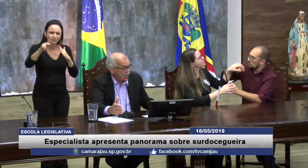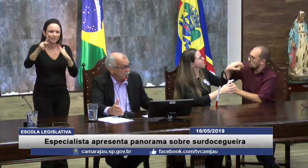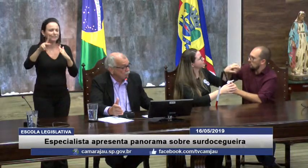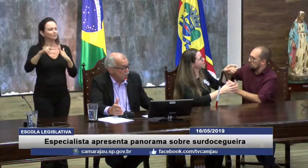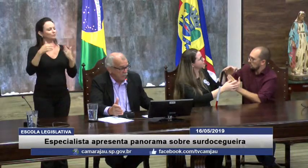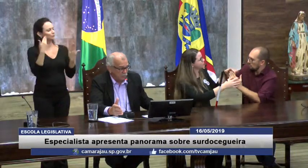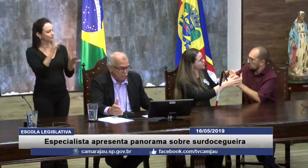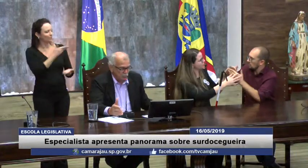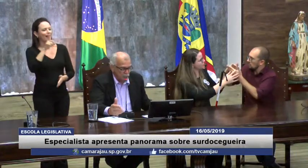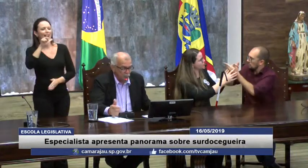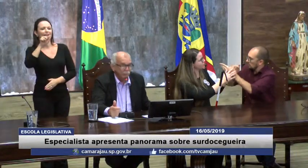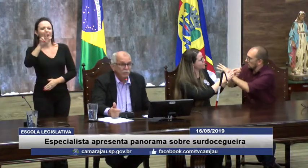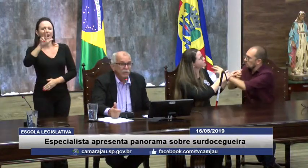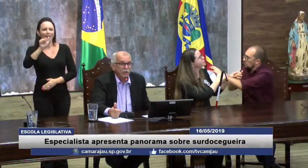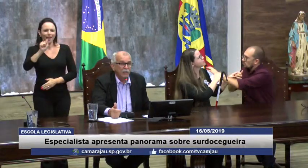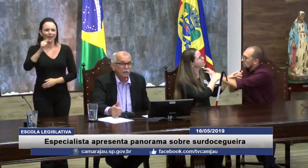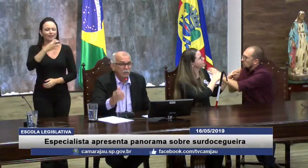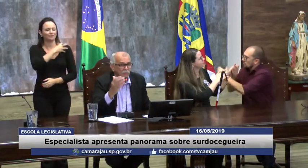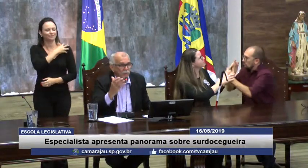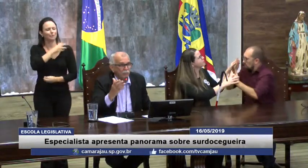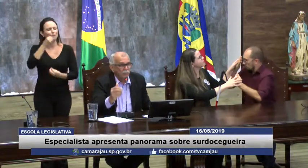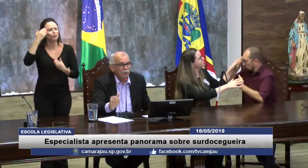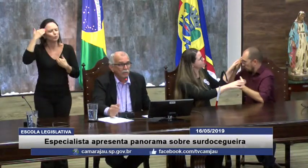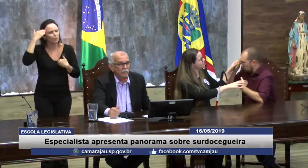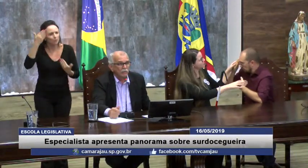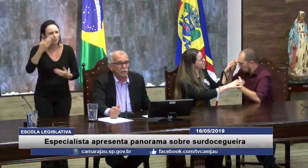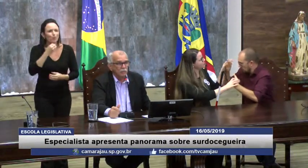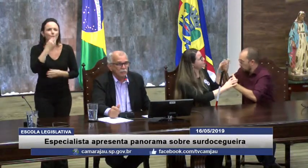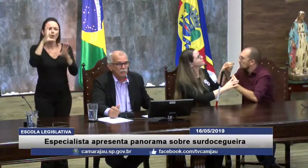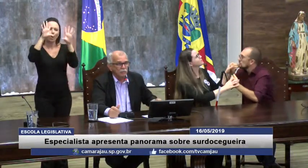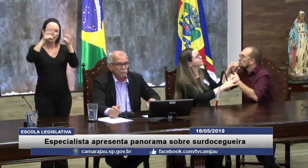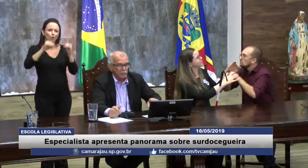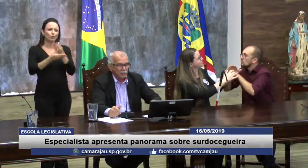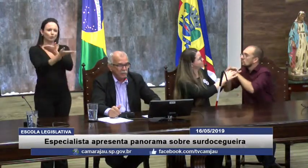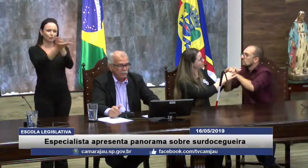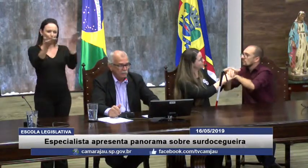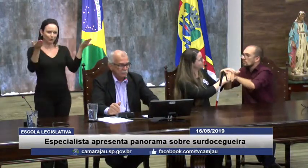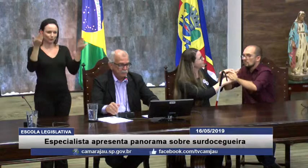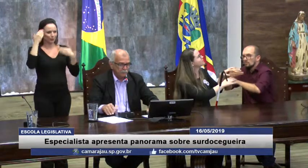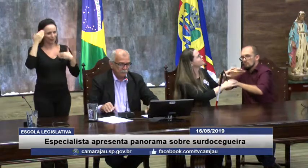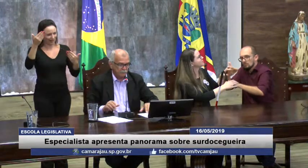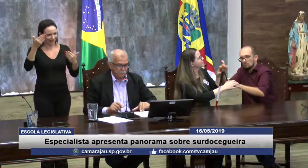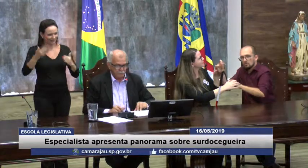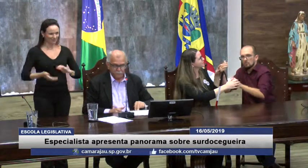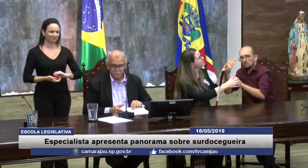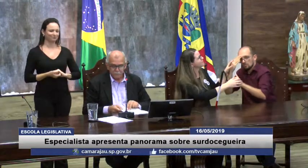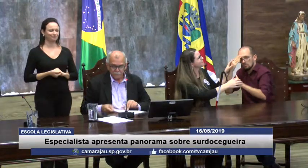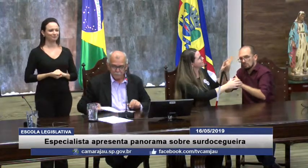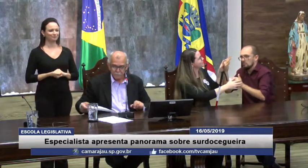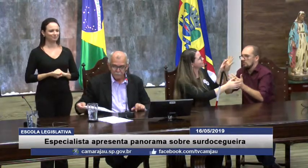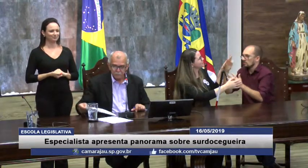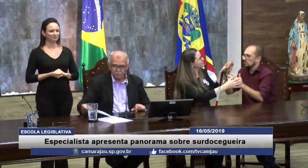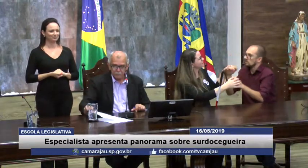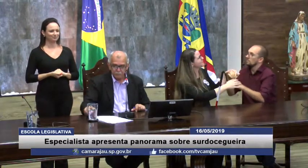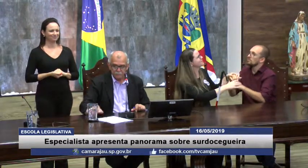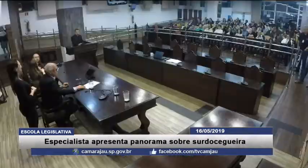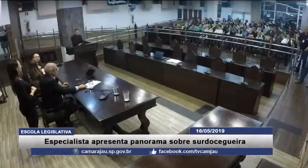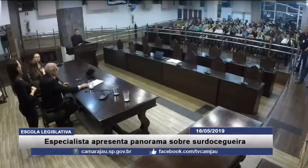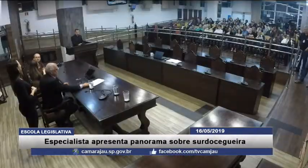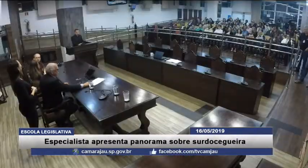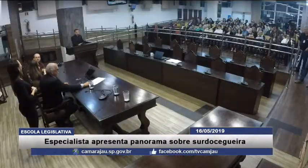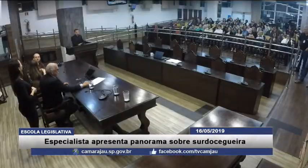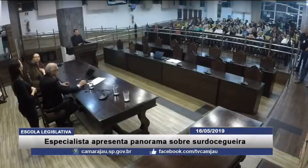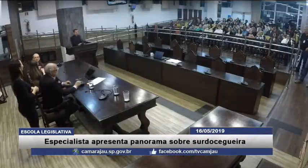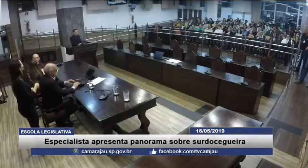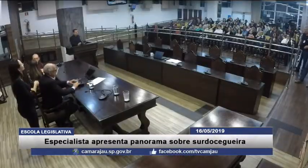Lara, mais uma vez o nosso muito obrigado e uma boa noite a todos. Muito obrigado. Obrigado pelas